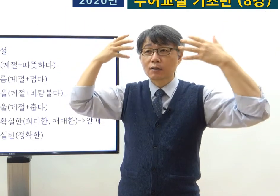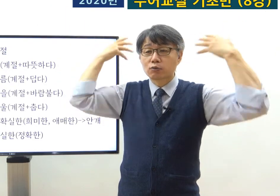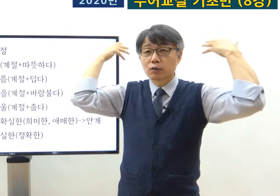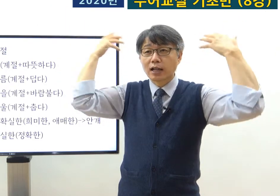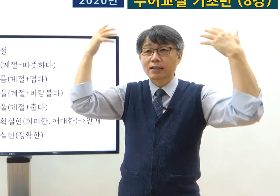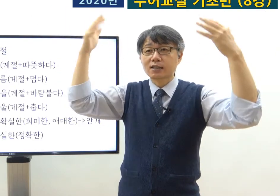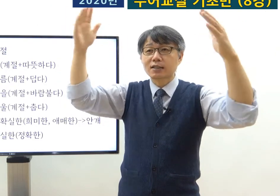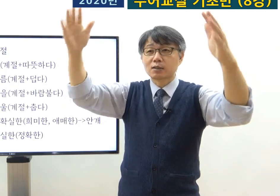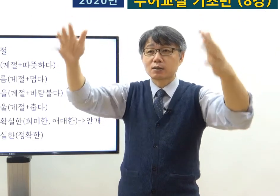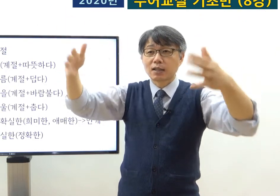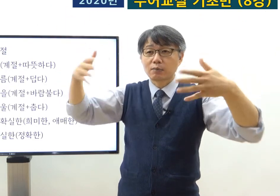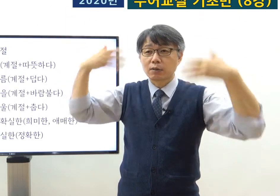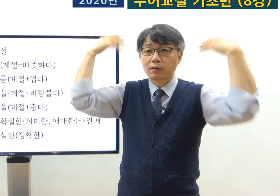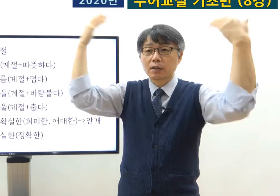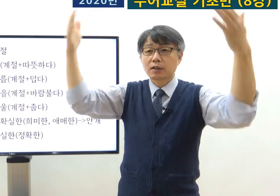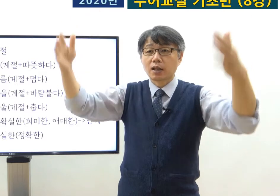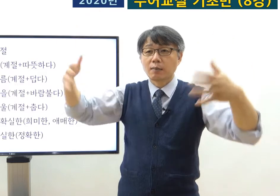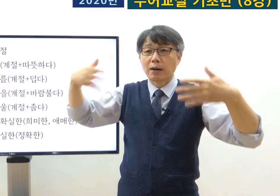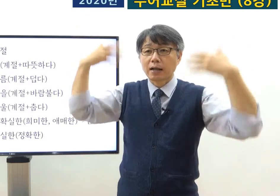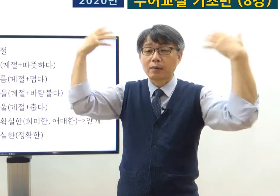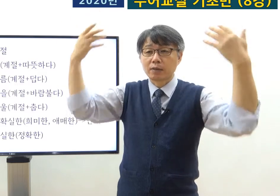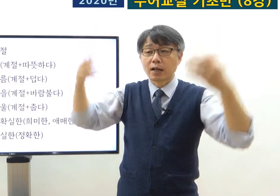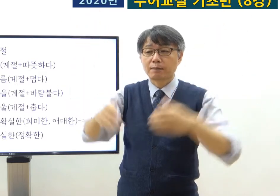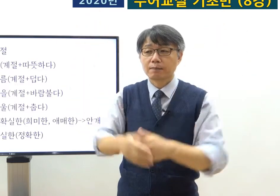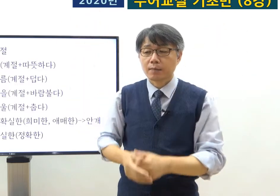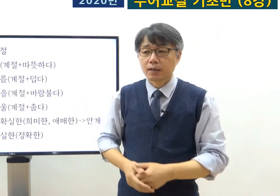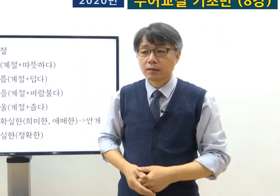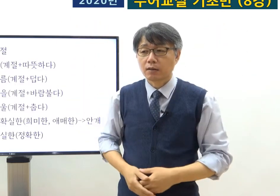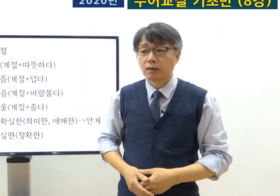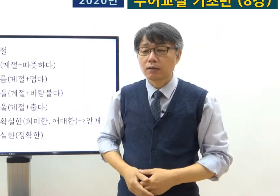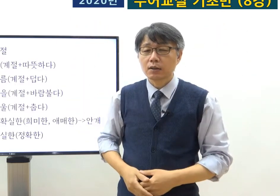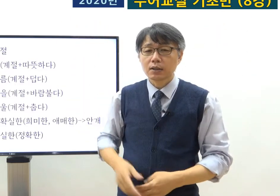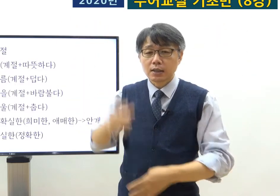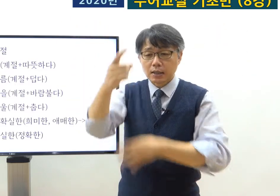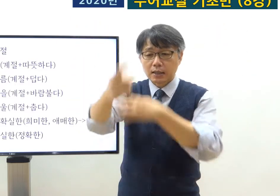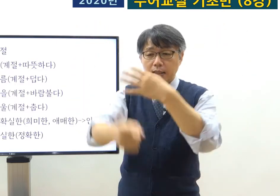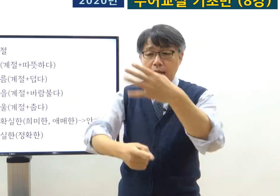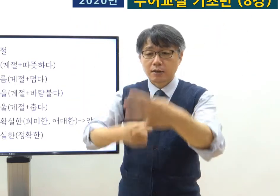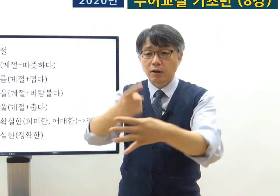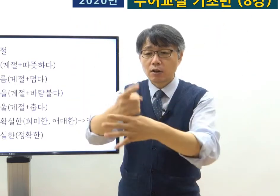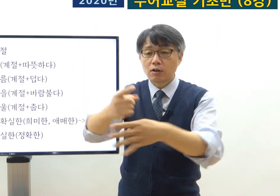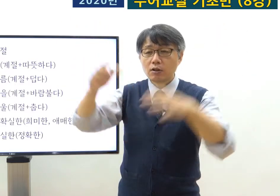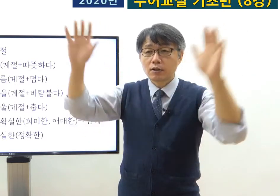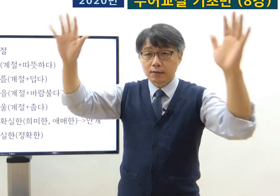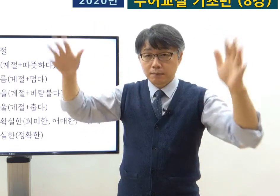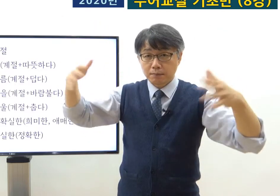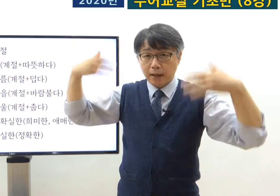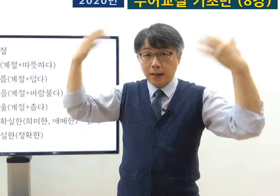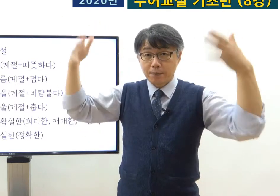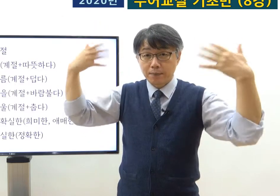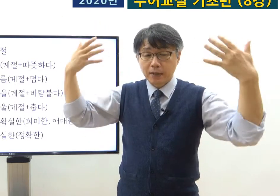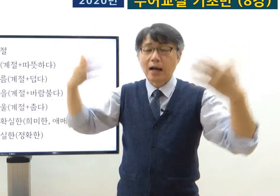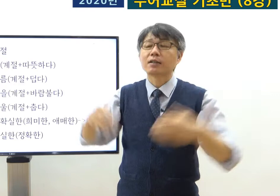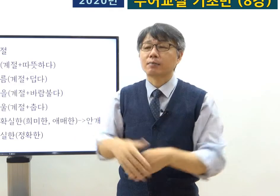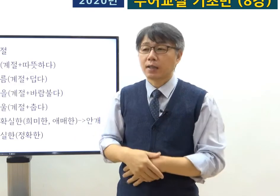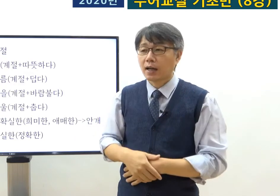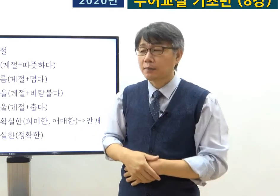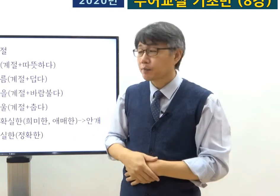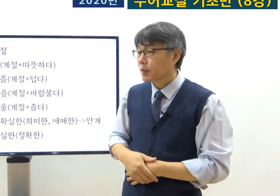주위를 탁 스치는 듯한, 이렇게 하면 바람입니다. 그래서 계절, 바람, 가을입니다. 그